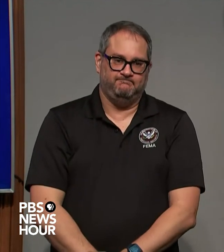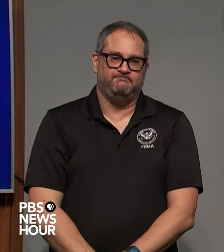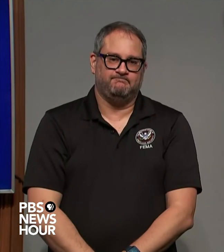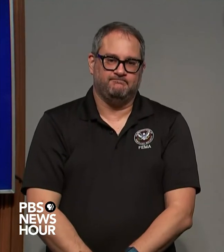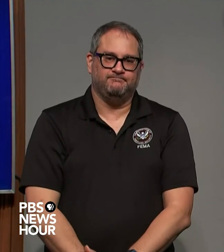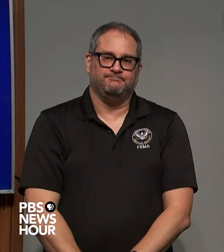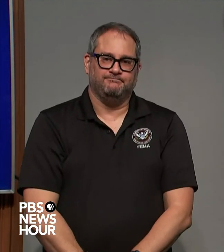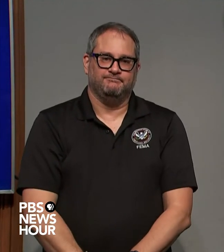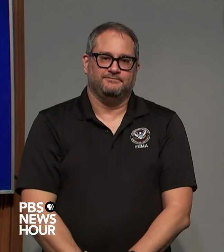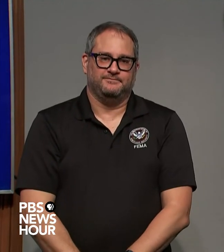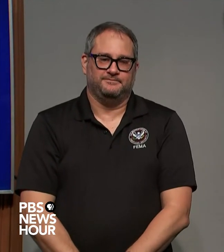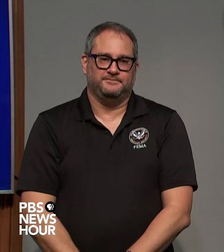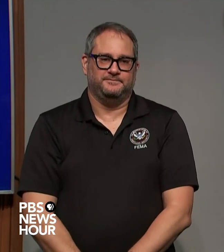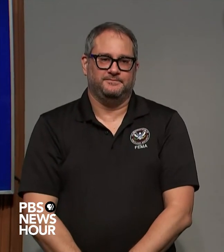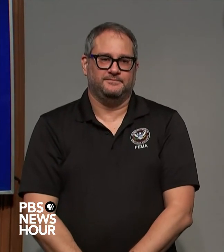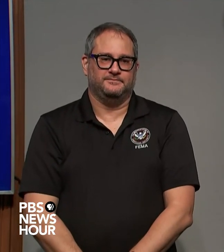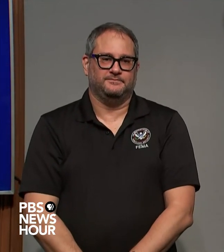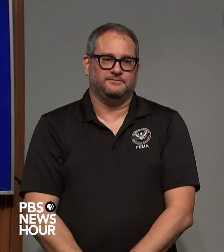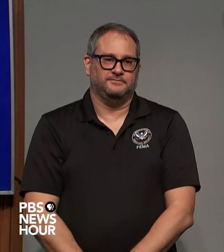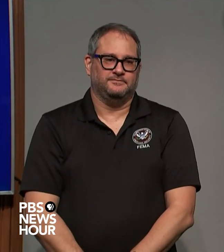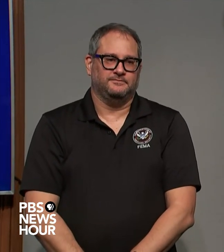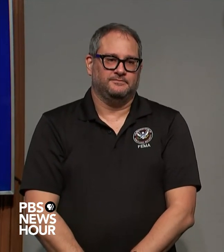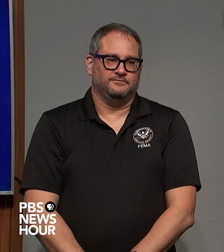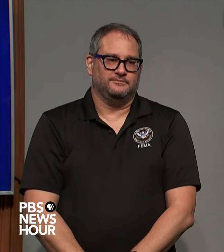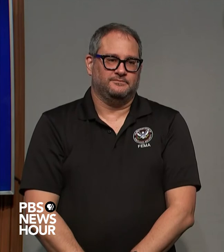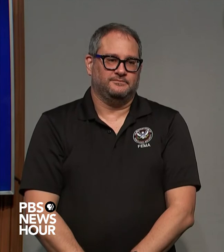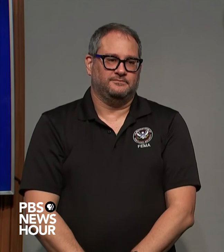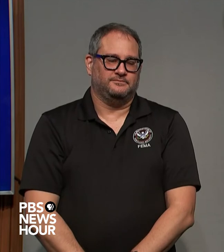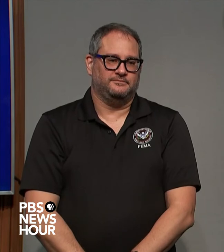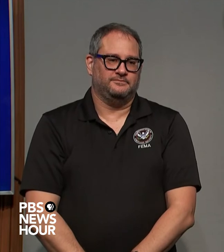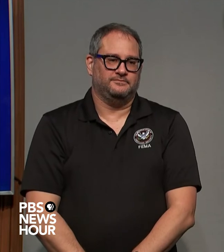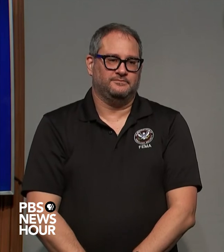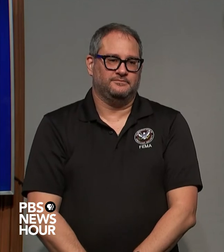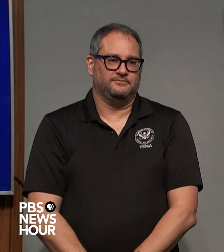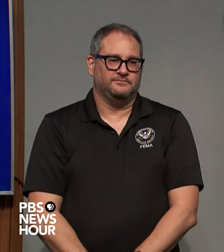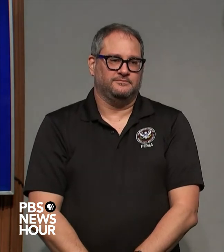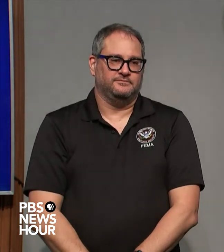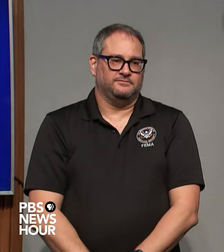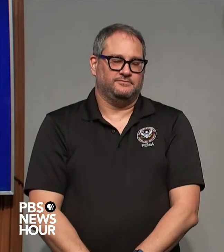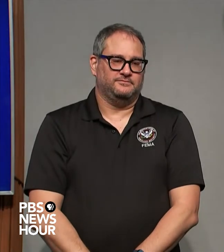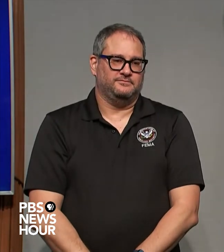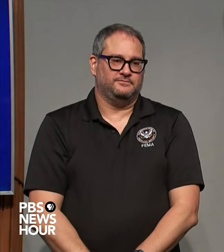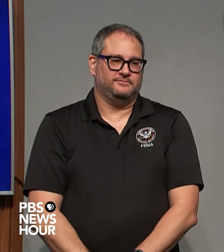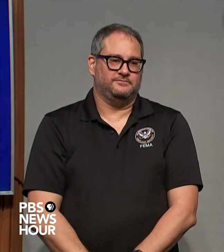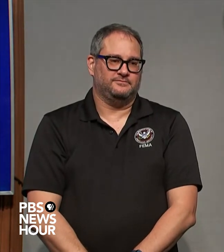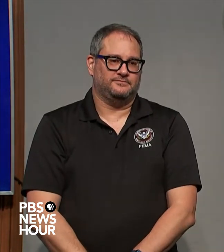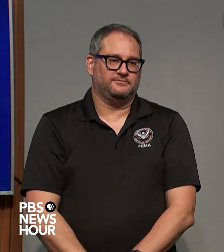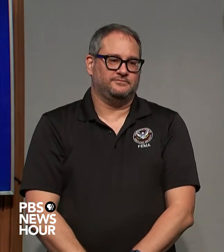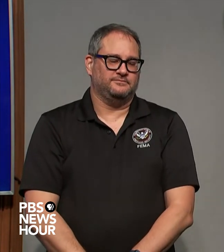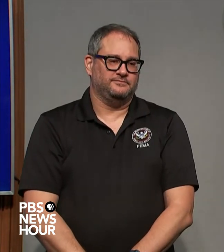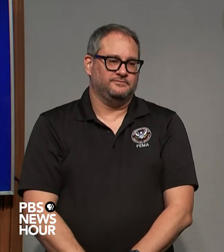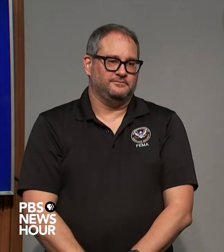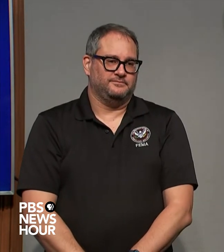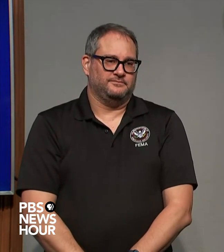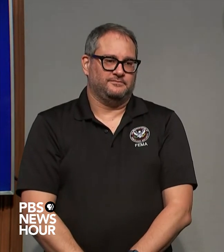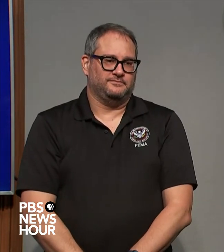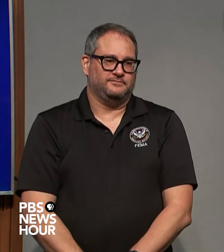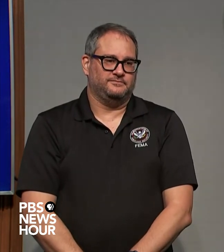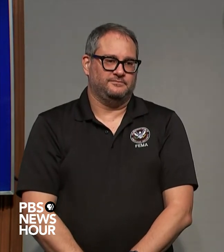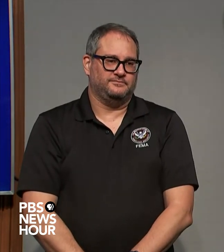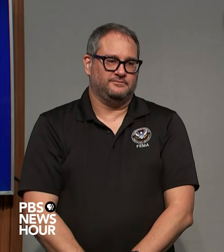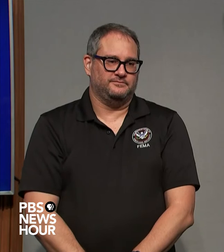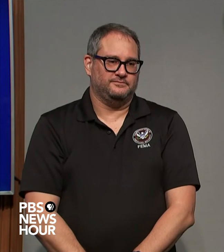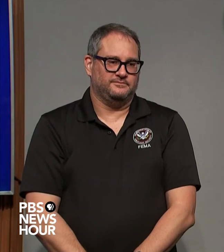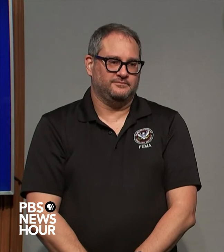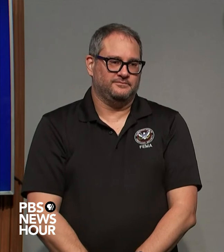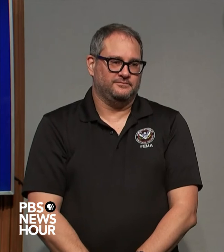del huracán ian y todavía no toca tierra entonces queremos que tengan mucha precaución la administradora platicó con